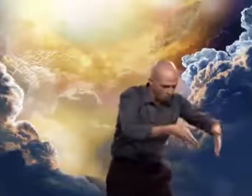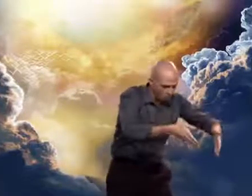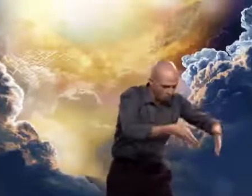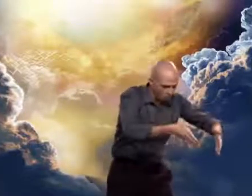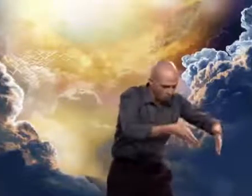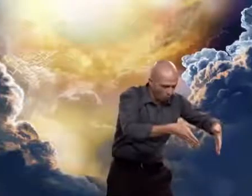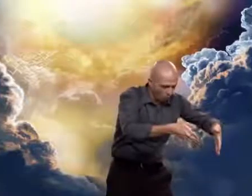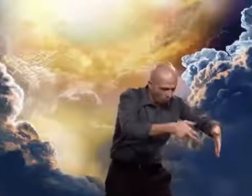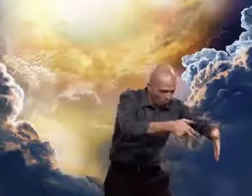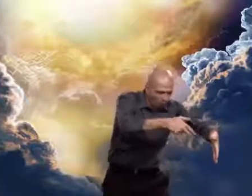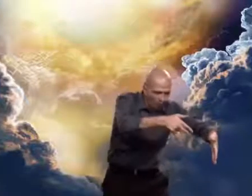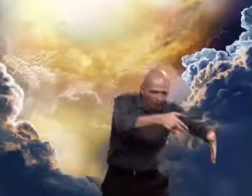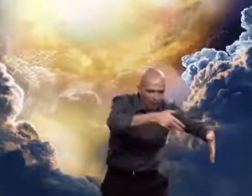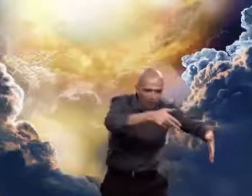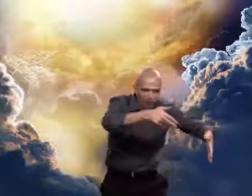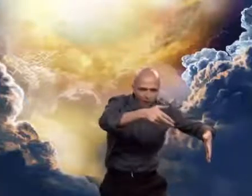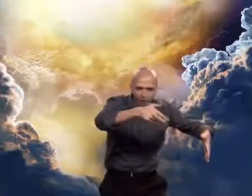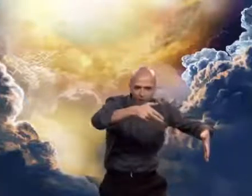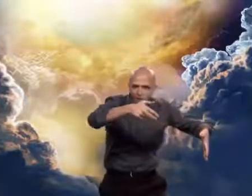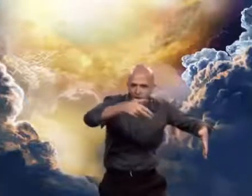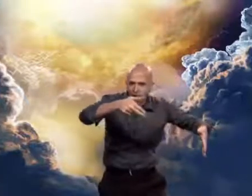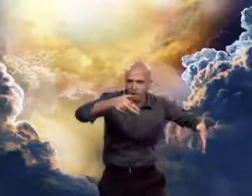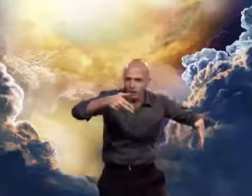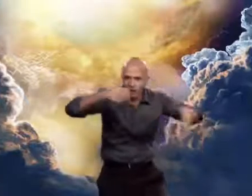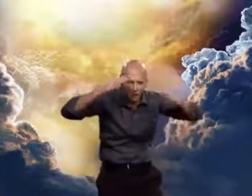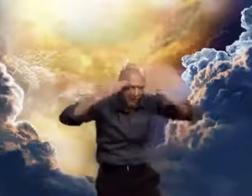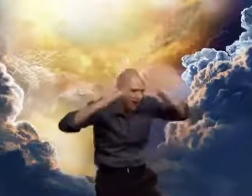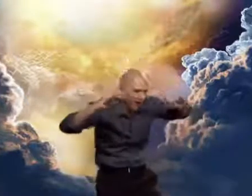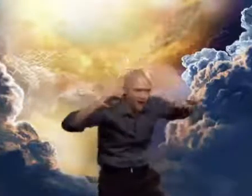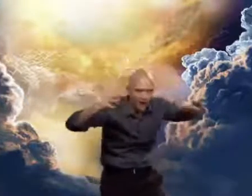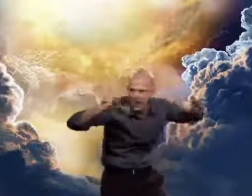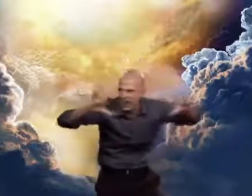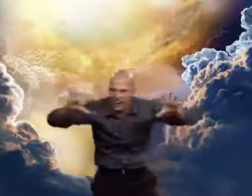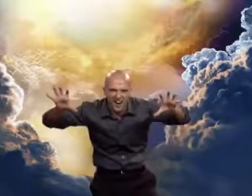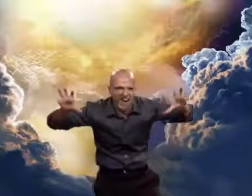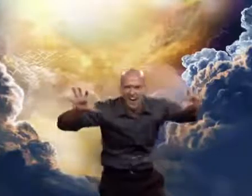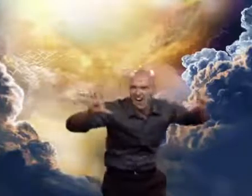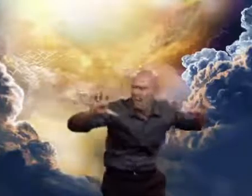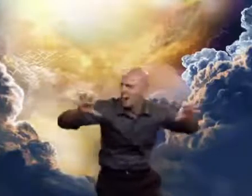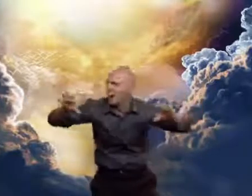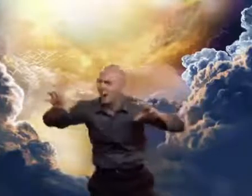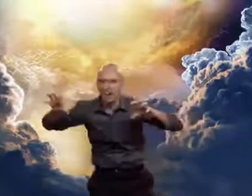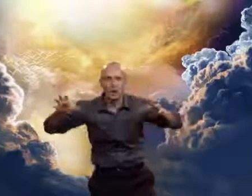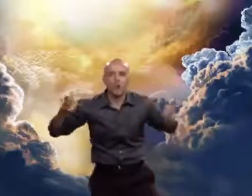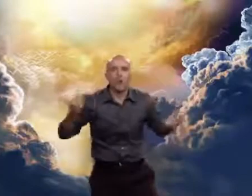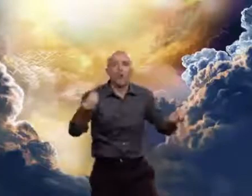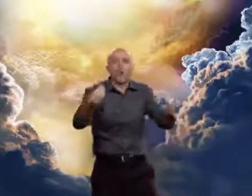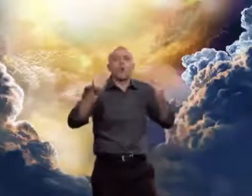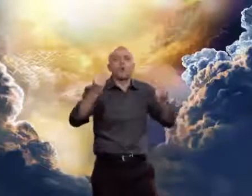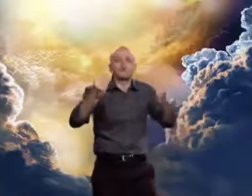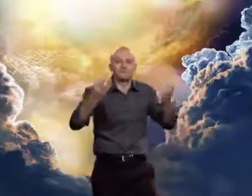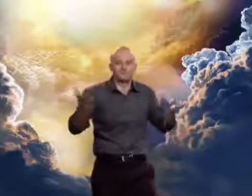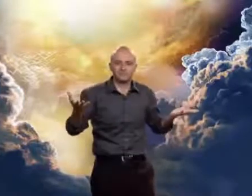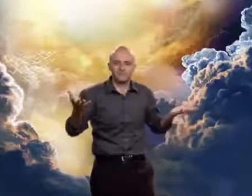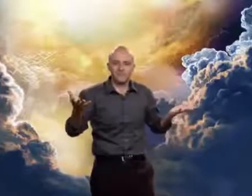espiritualismo. Se os mortos são privilegiados com conhecimento que supera em muito o que possuíam antes, por que não voltariam à Terra